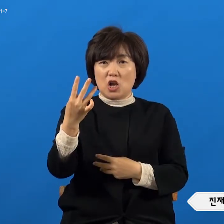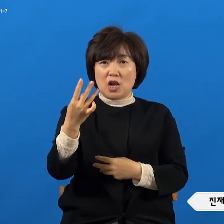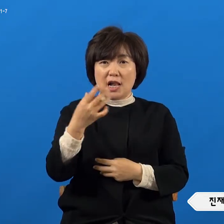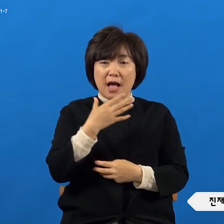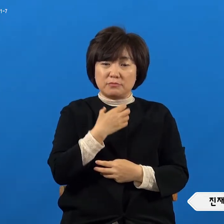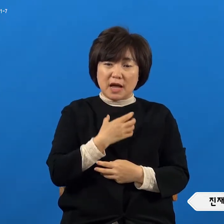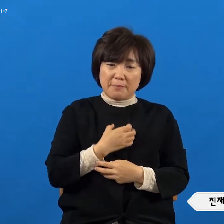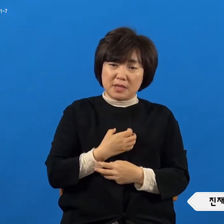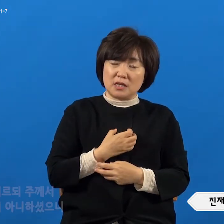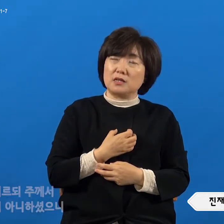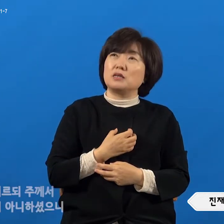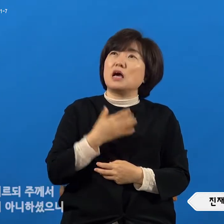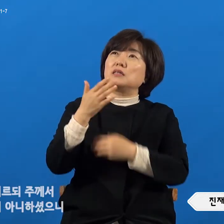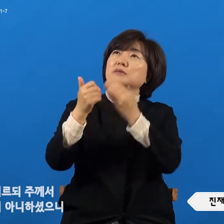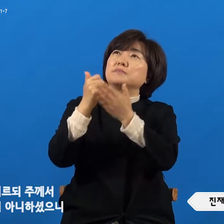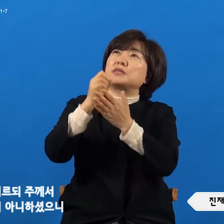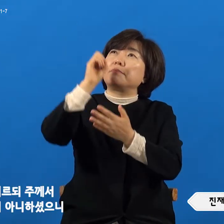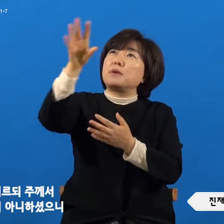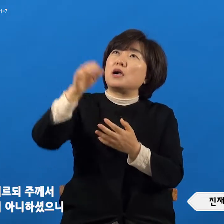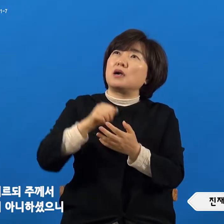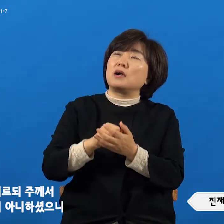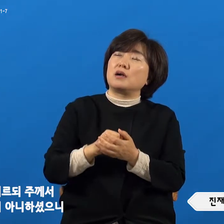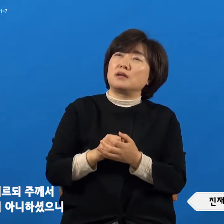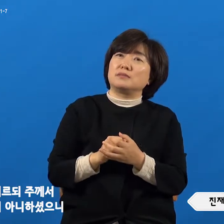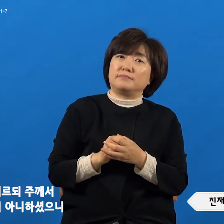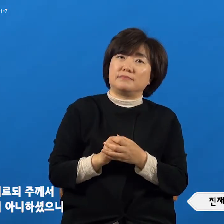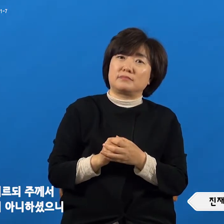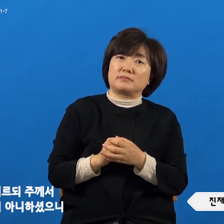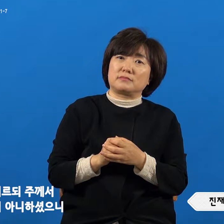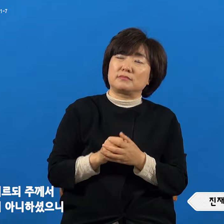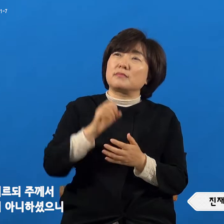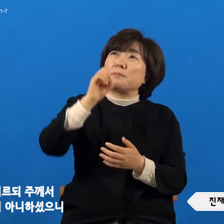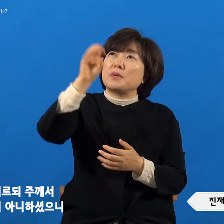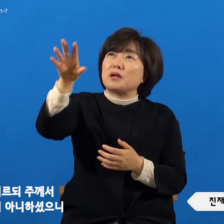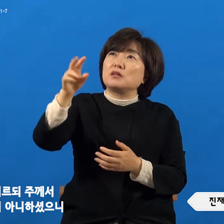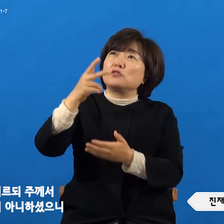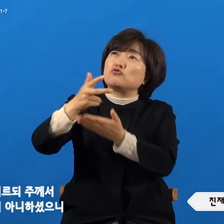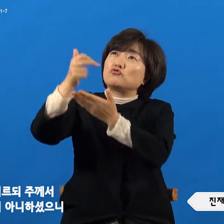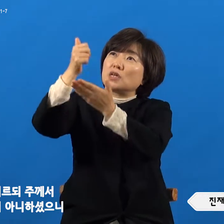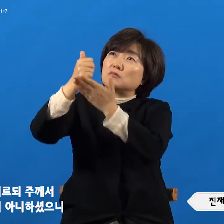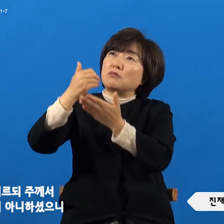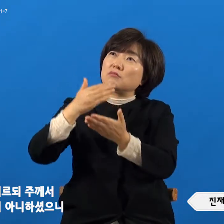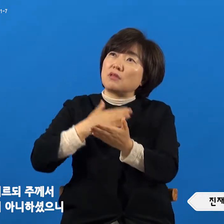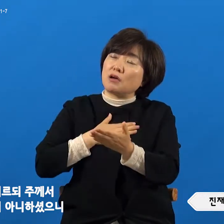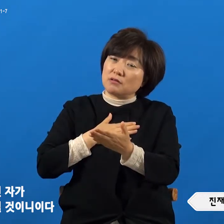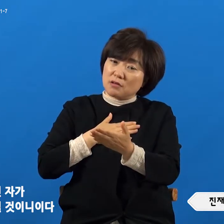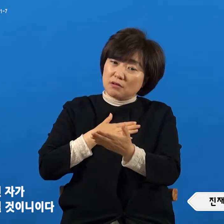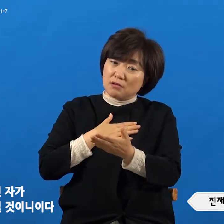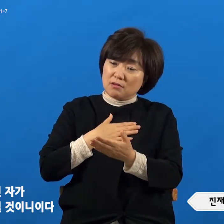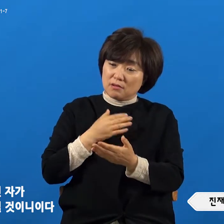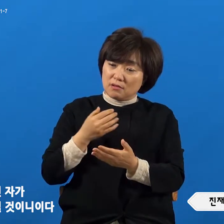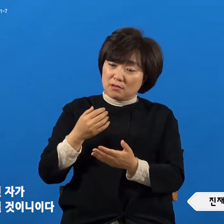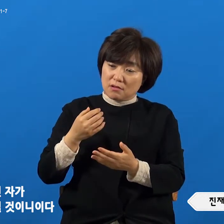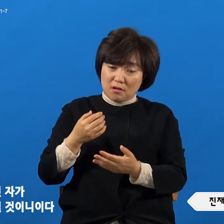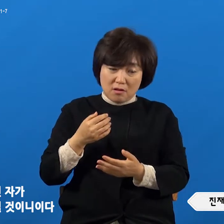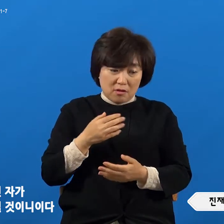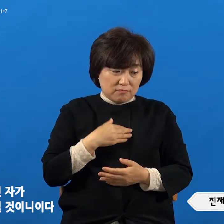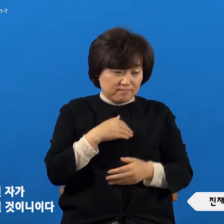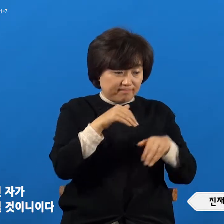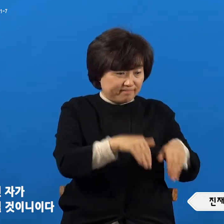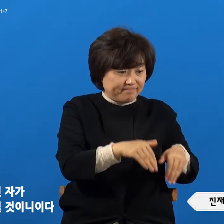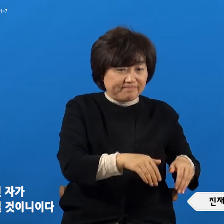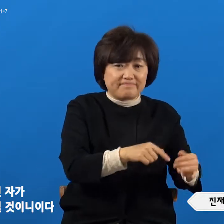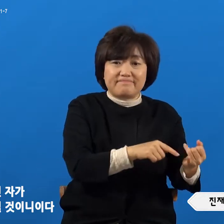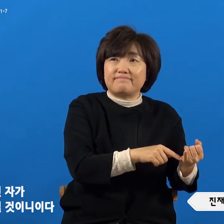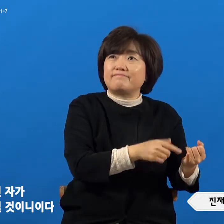하나님께 이야기합니다. 아브라함이 또 이르되 주께서 내게 씨를 주지 아니하셨으니 내 집에서 길린